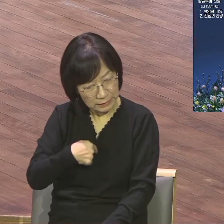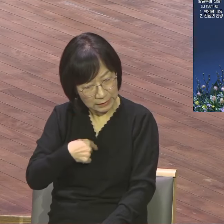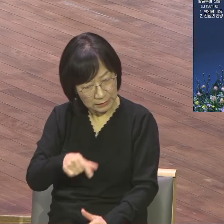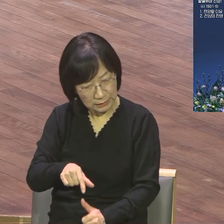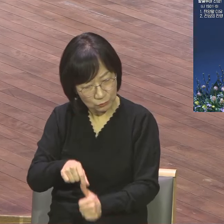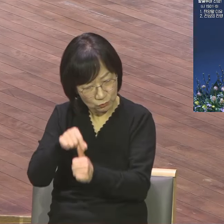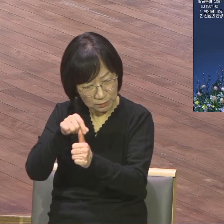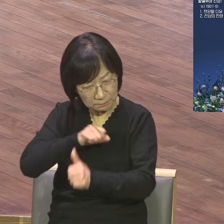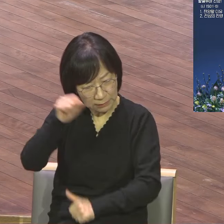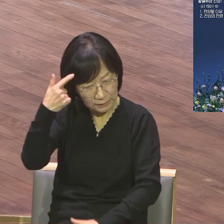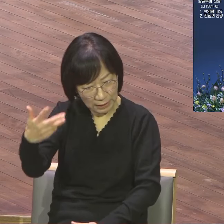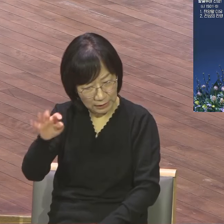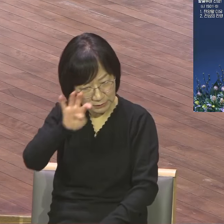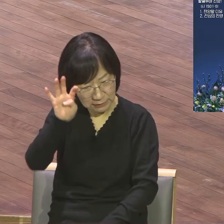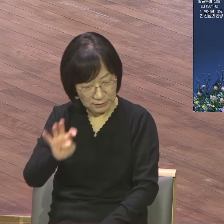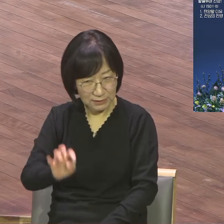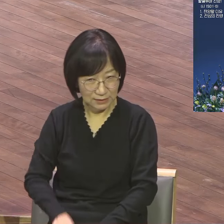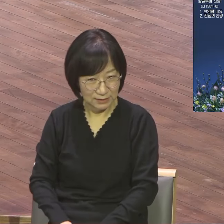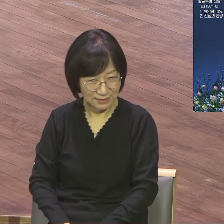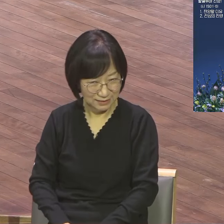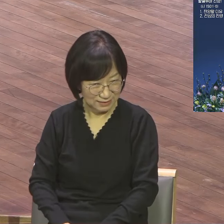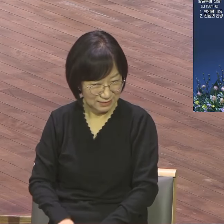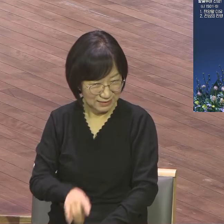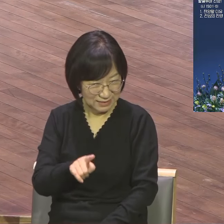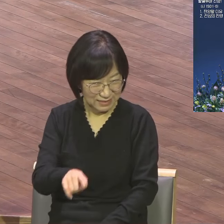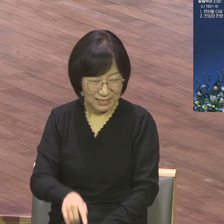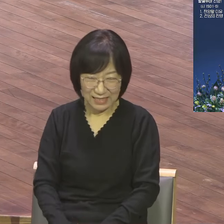일단 정상이 아니죠.